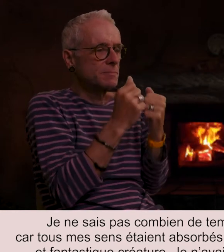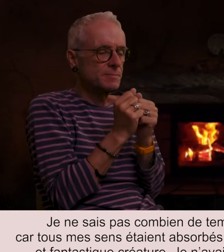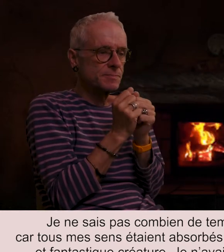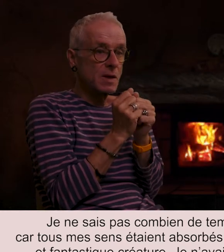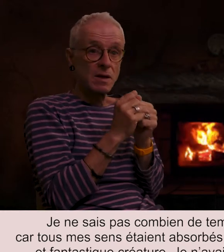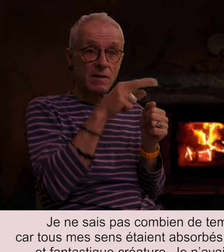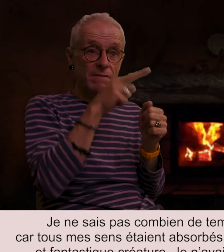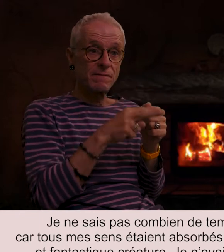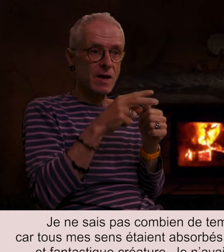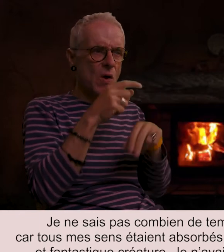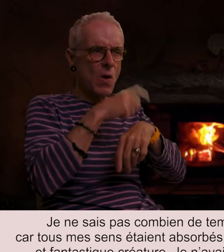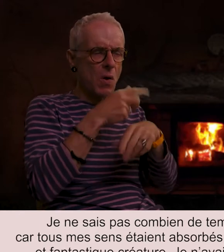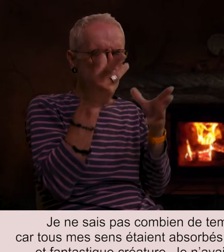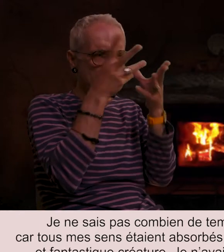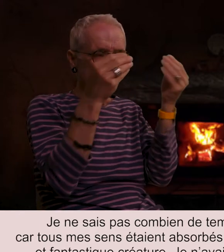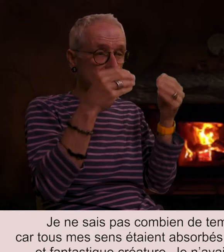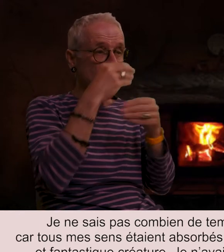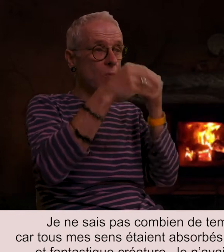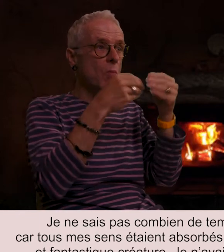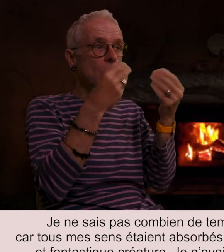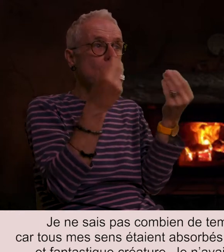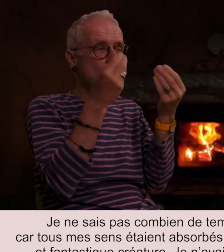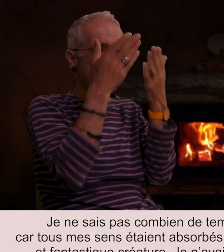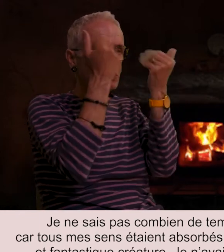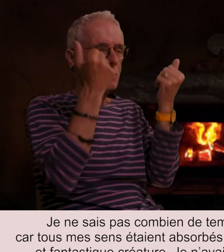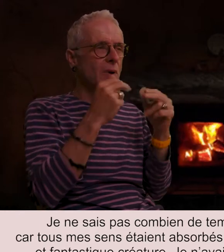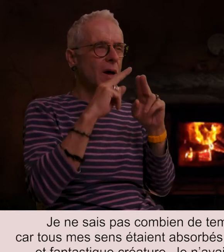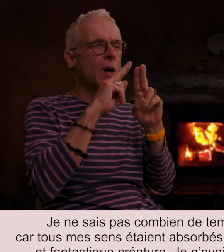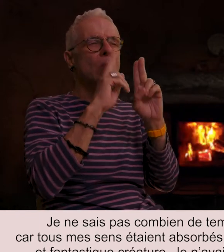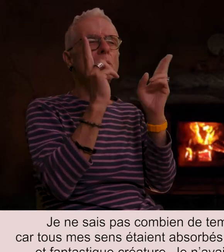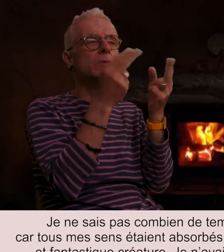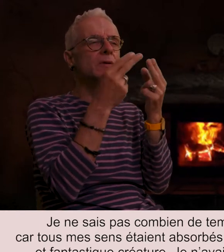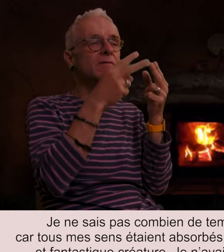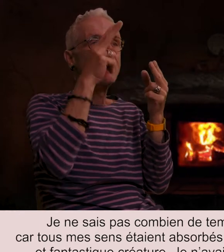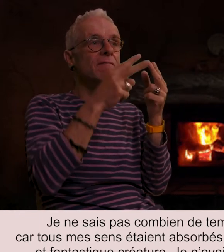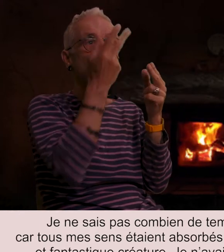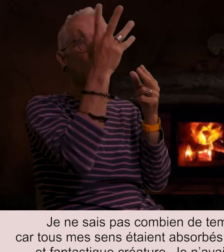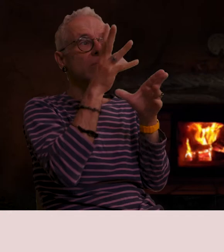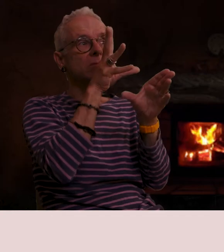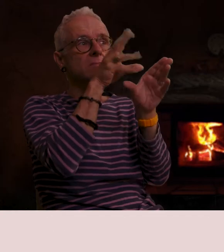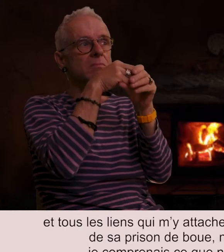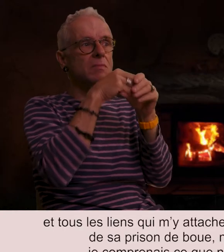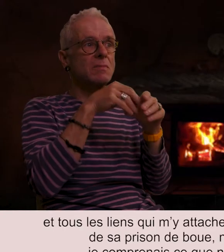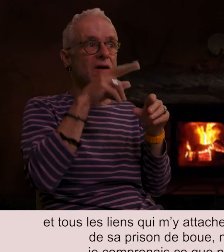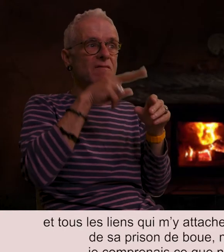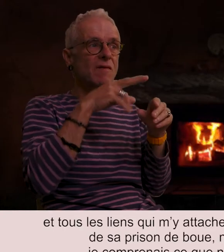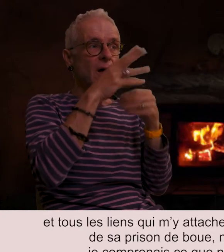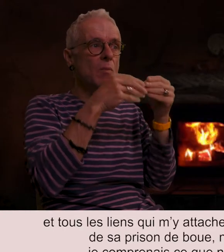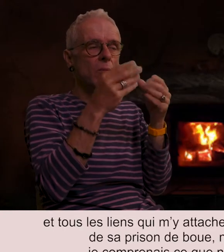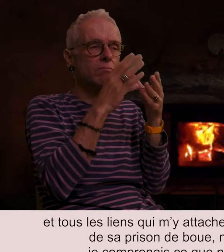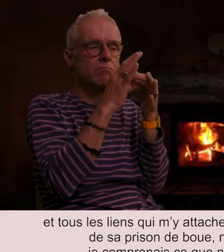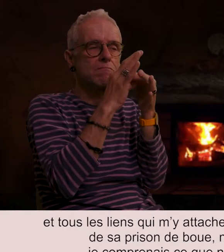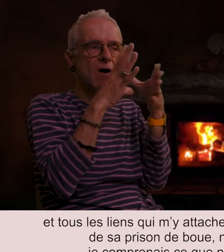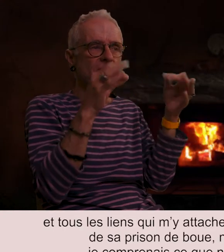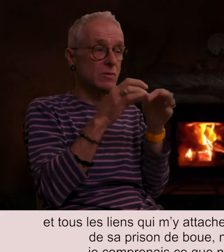je n'avais plus aucune idée de l'heure ni du lieu le monde réel n'existait plus pour moi et tous les liens qui m